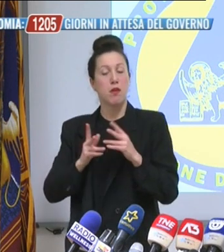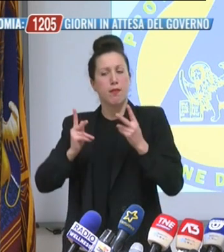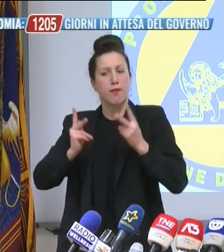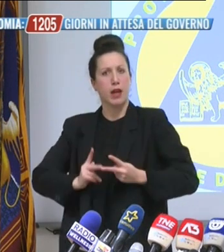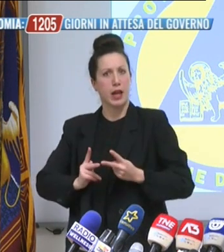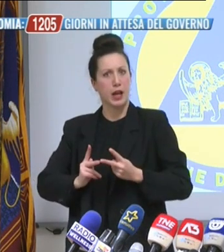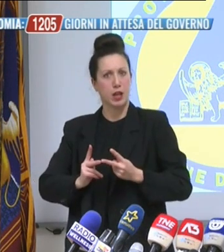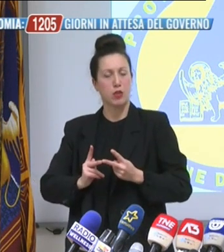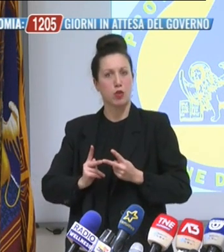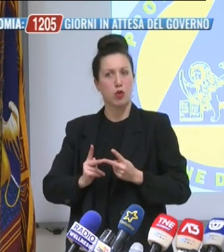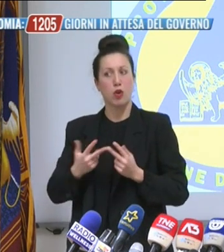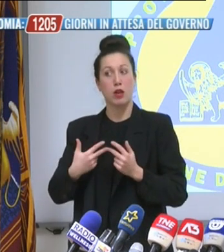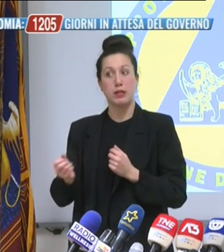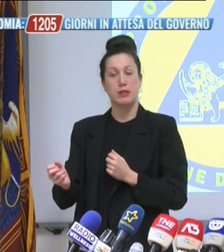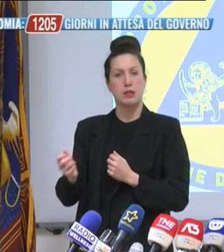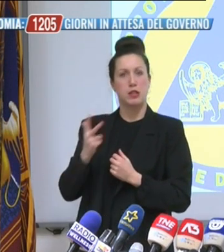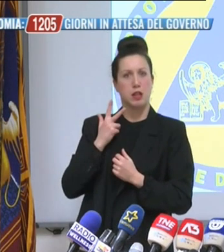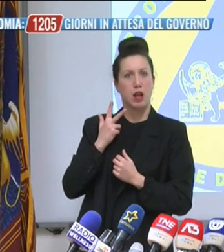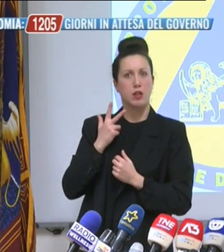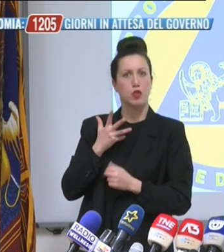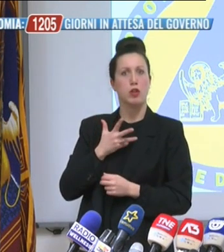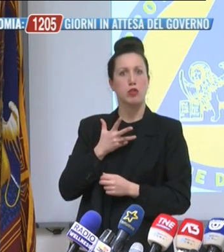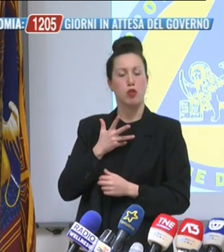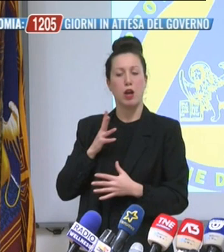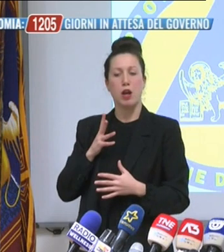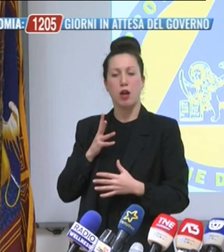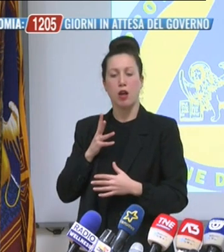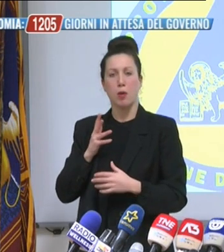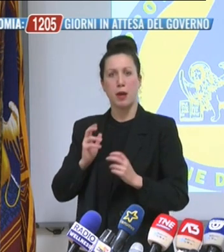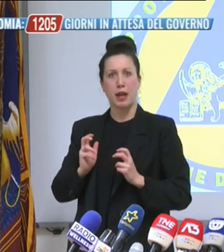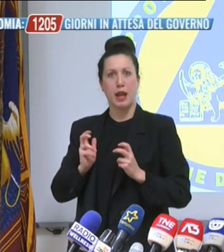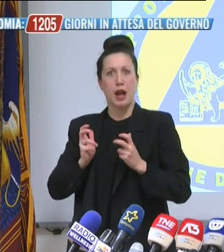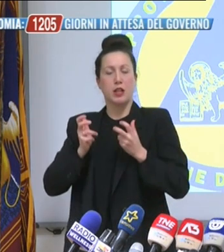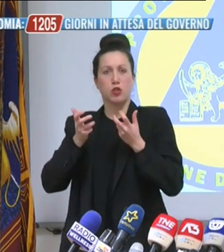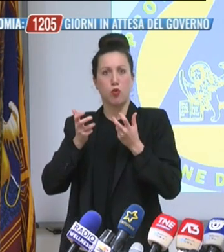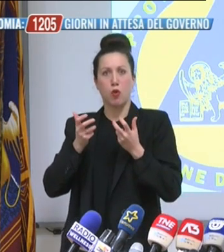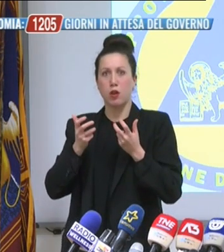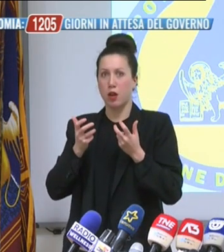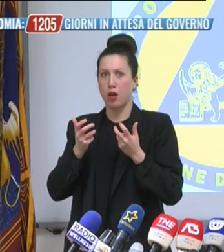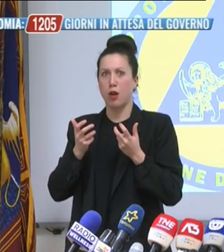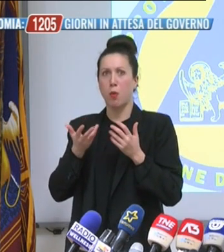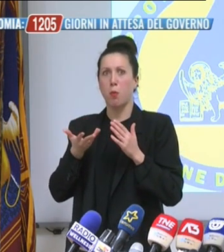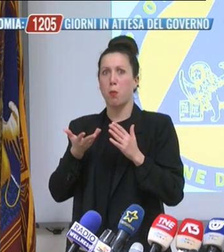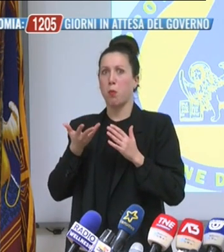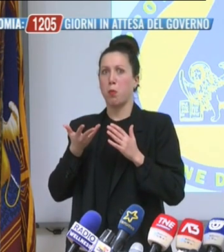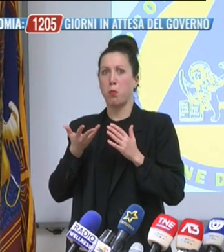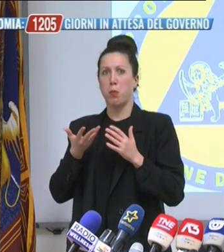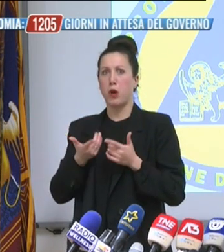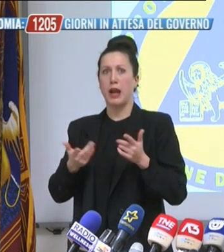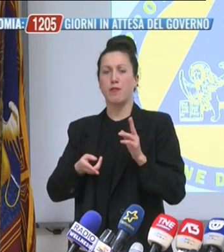segnalazioni di reazioni più serie, cioè temperatura anche molto elevata e